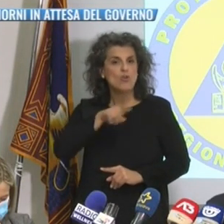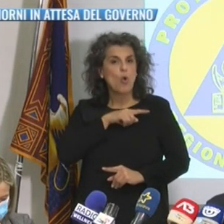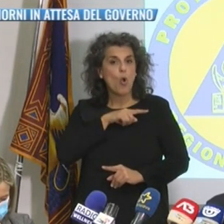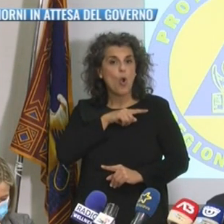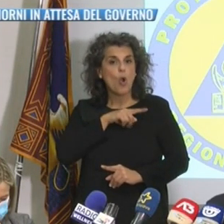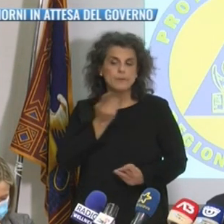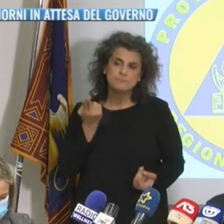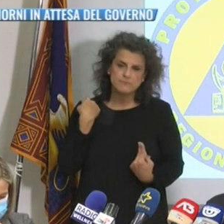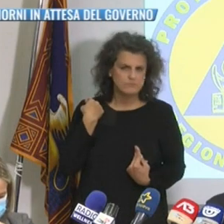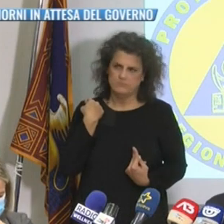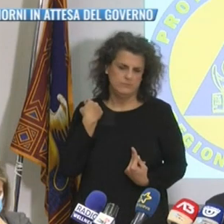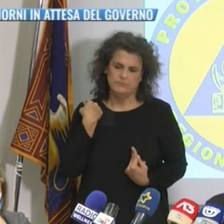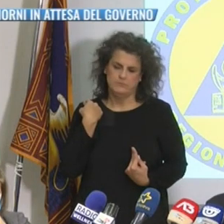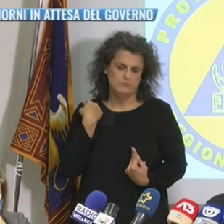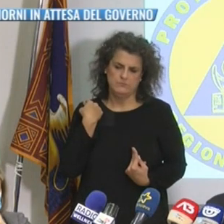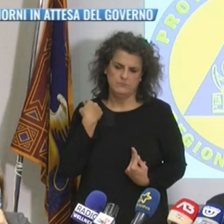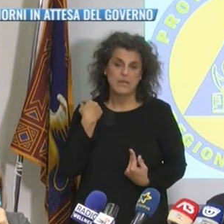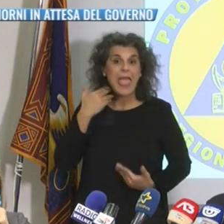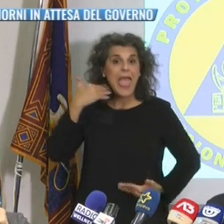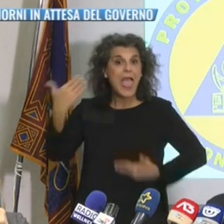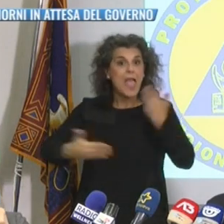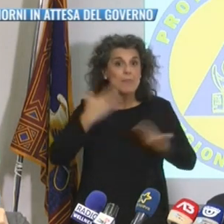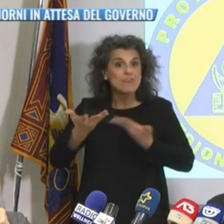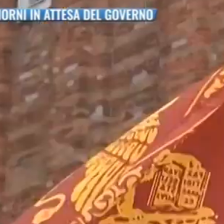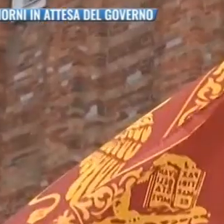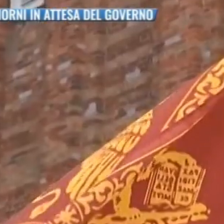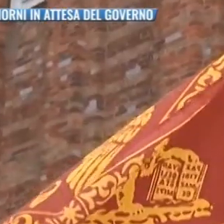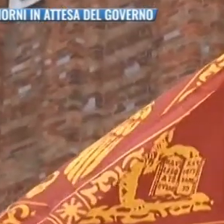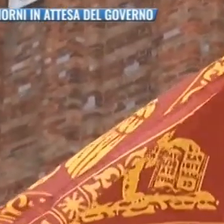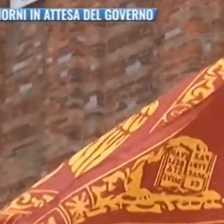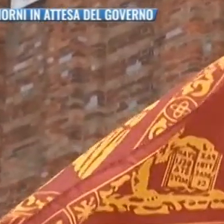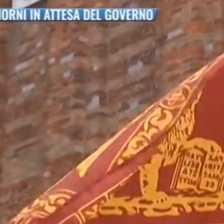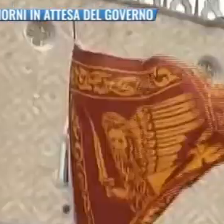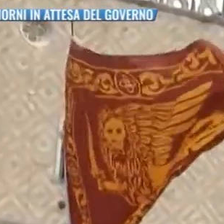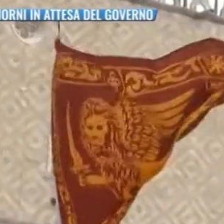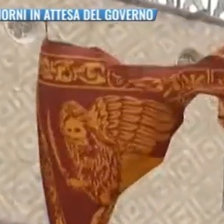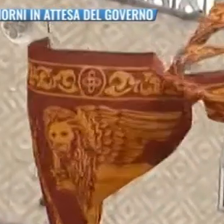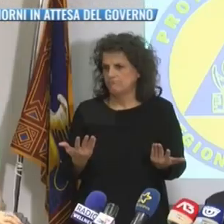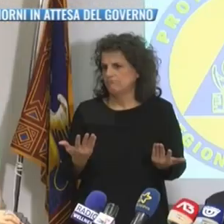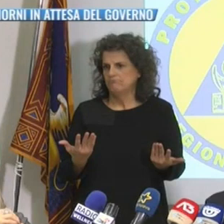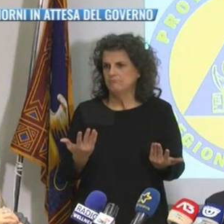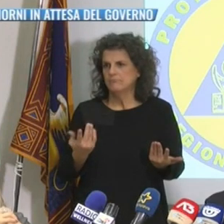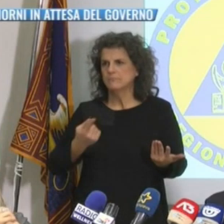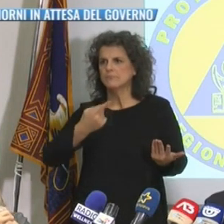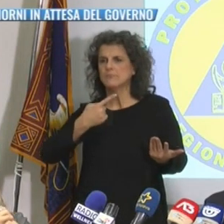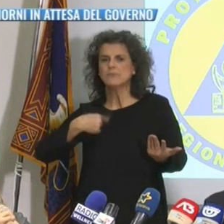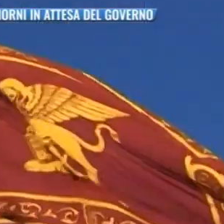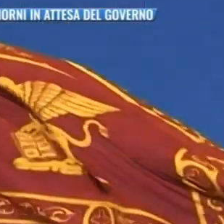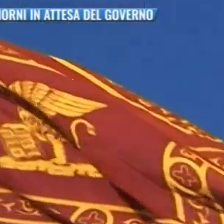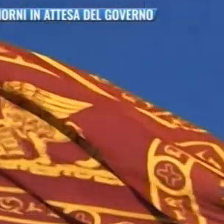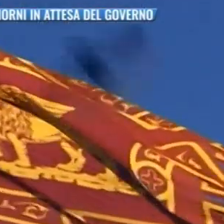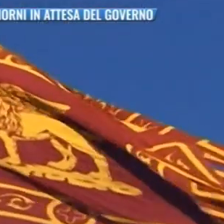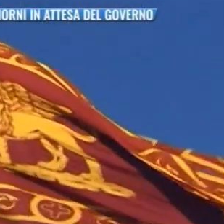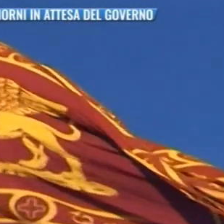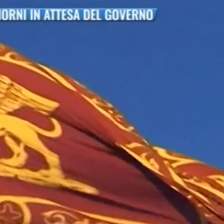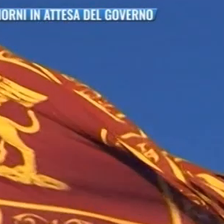via. C'è appena finita l'emergenza, si sappia che noi torniamo in mimetica. E noi non siamo per la rissa, per i